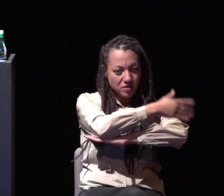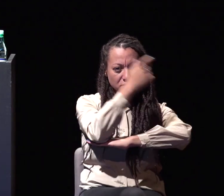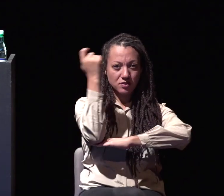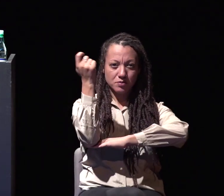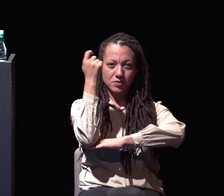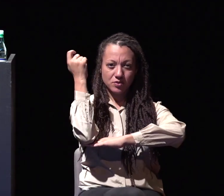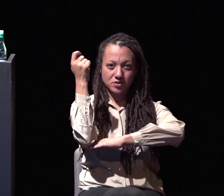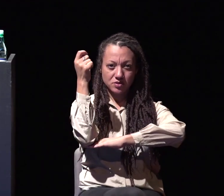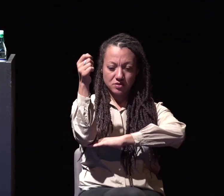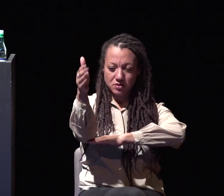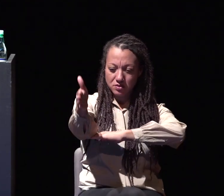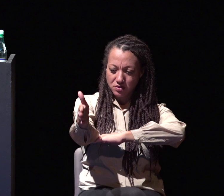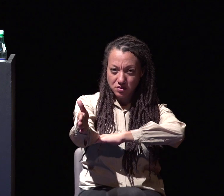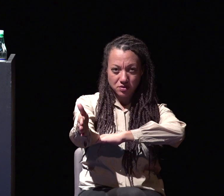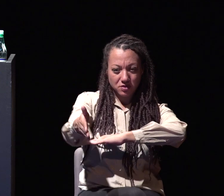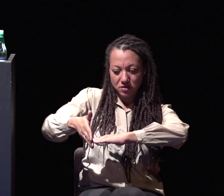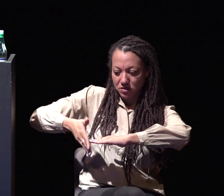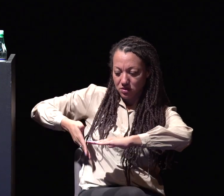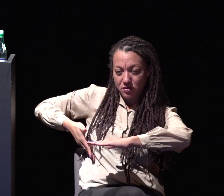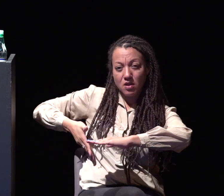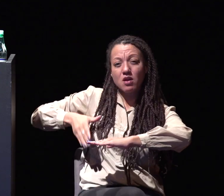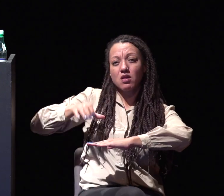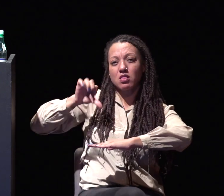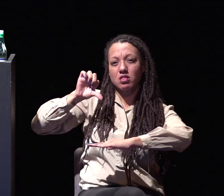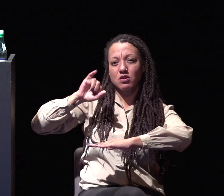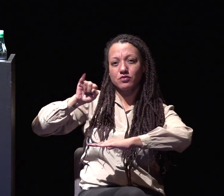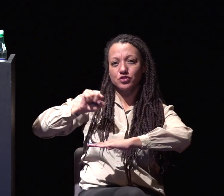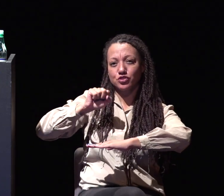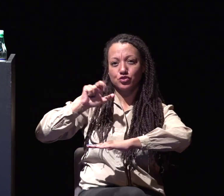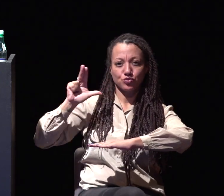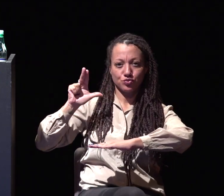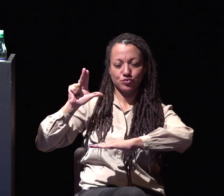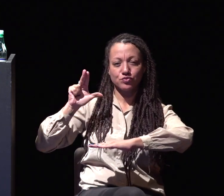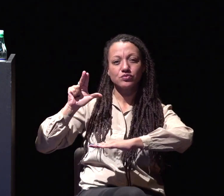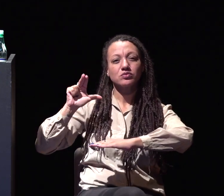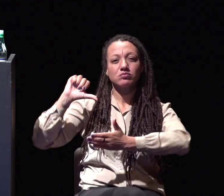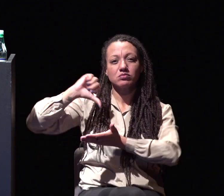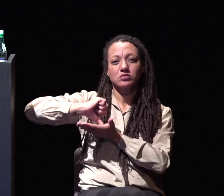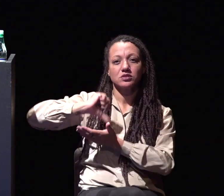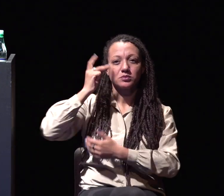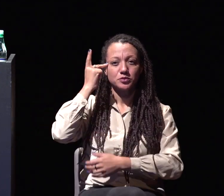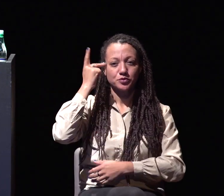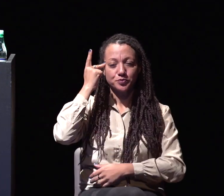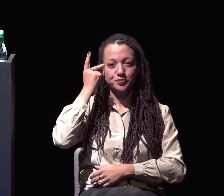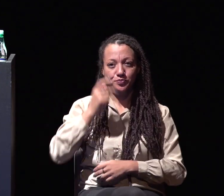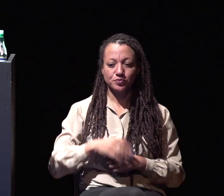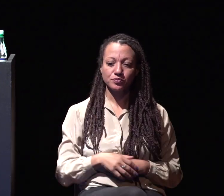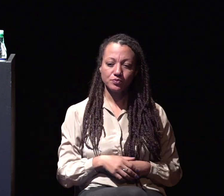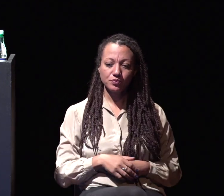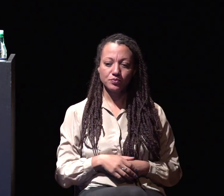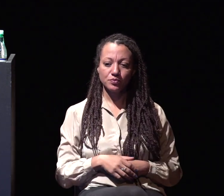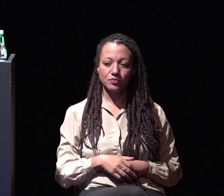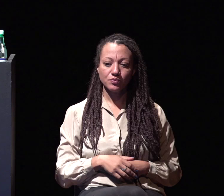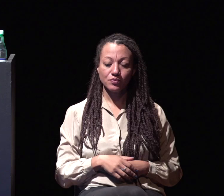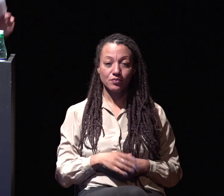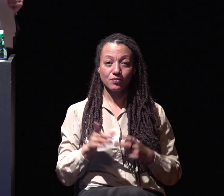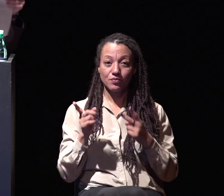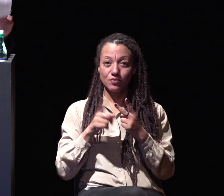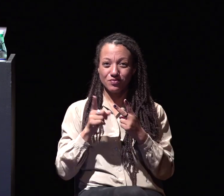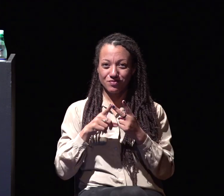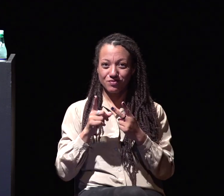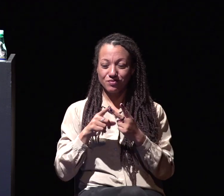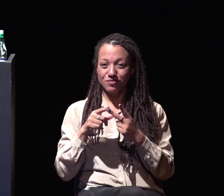a Avenida 9 de Julho, em direção ao centro da cidade. Fecha aspas. O projeto de Reiti foi o